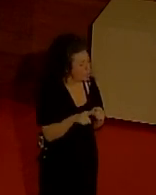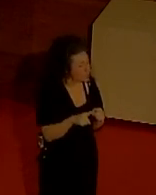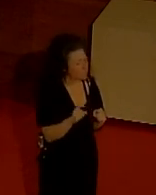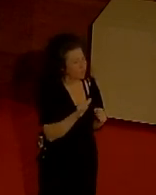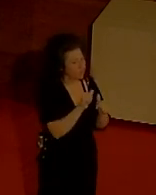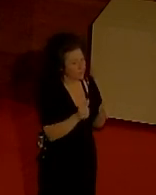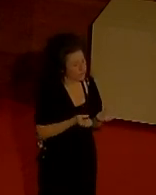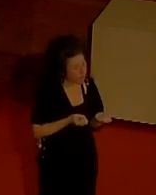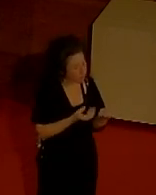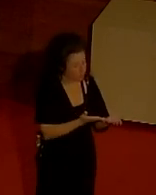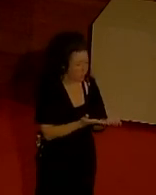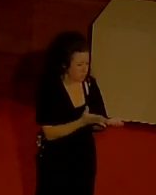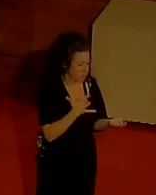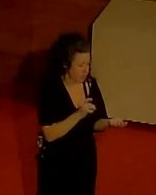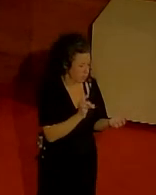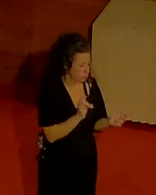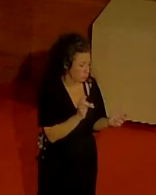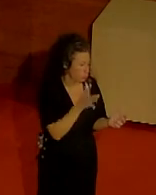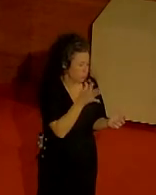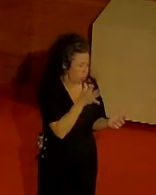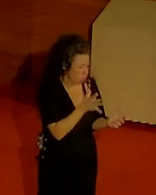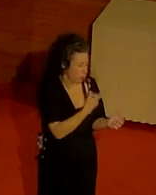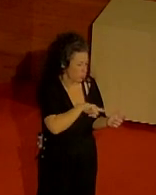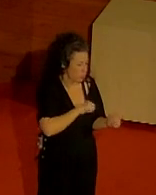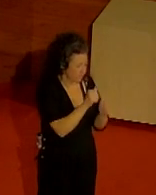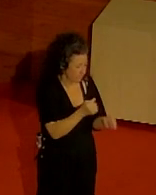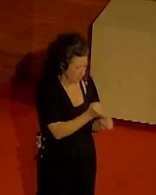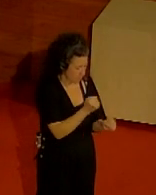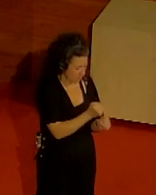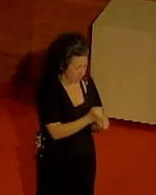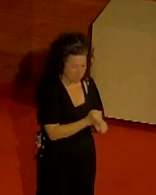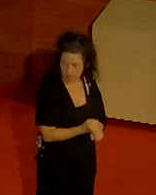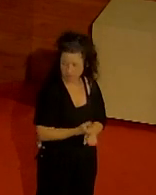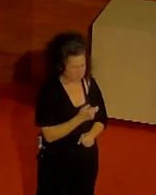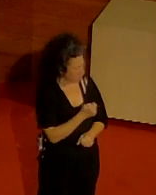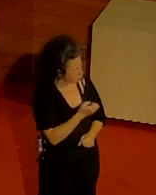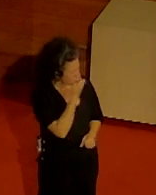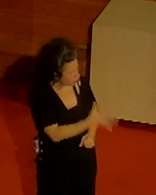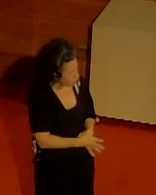¿no? ¿Ves? Es que esto está muy bien, este mando. Bueno,